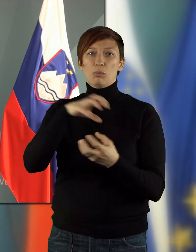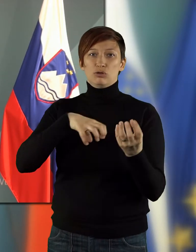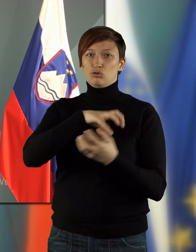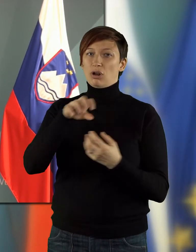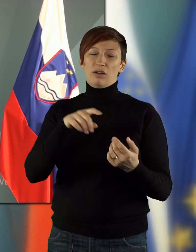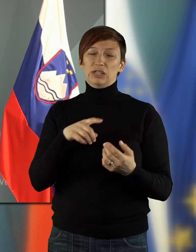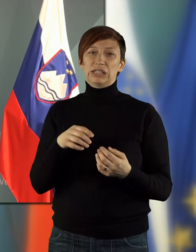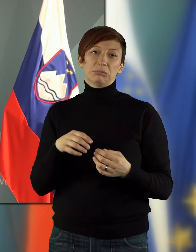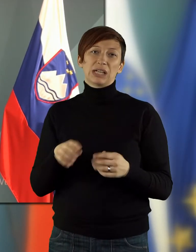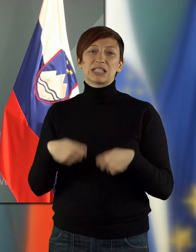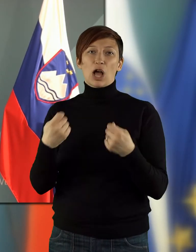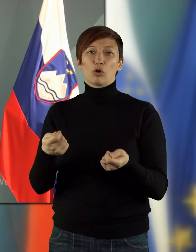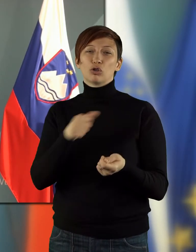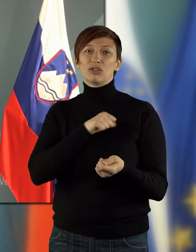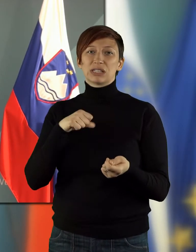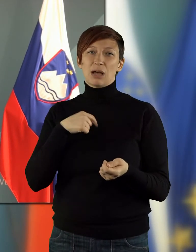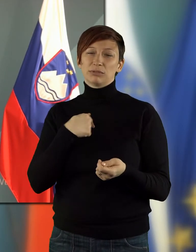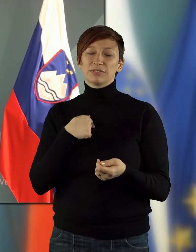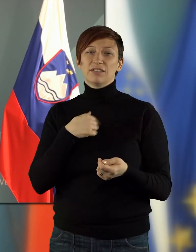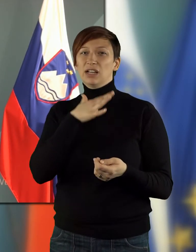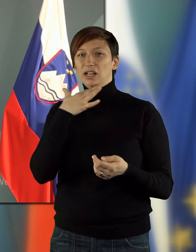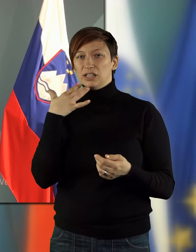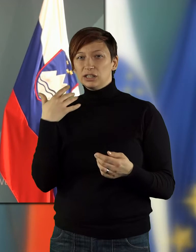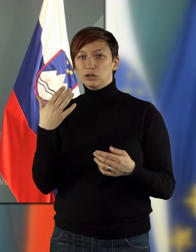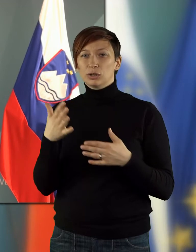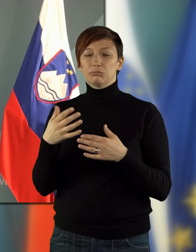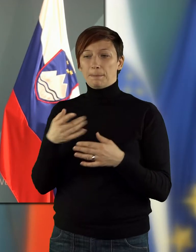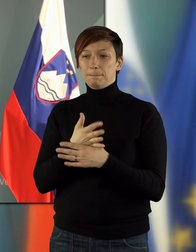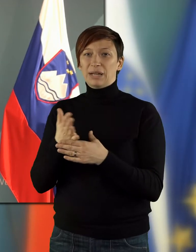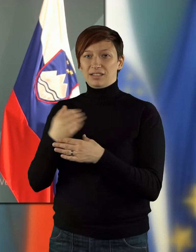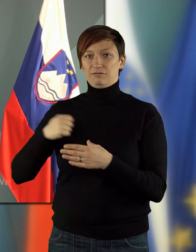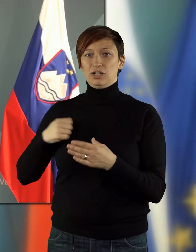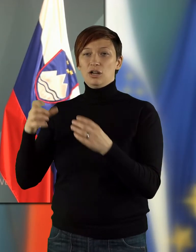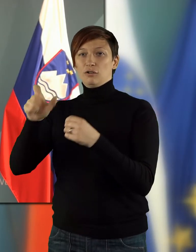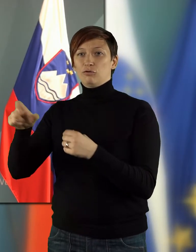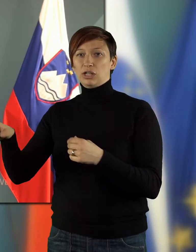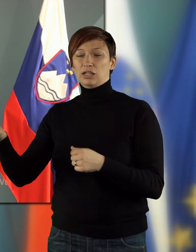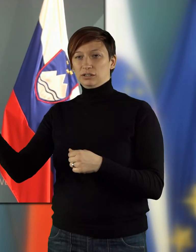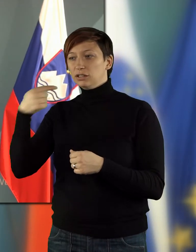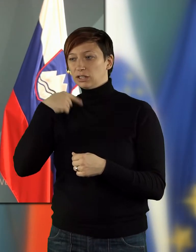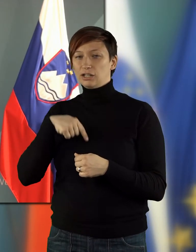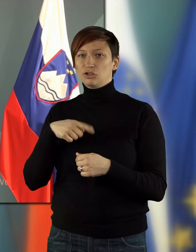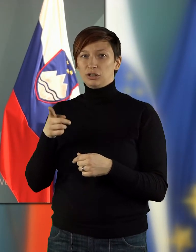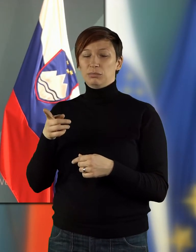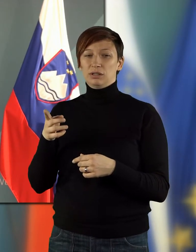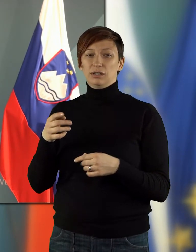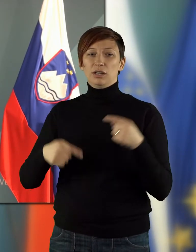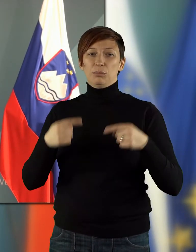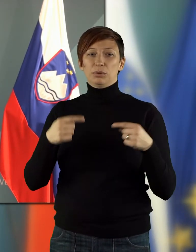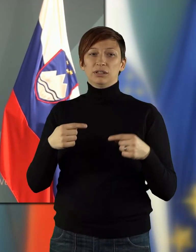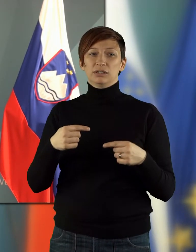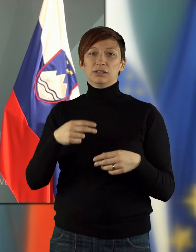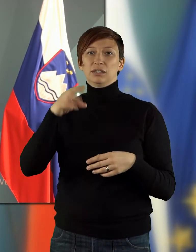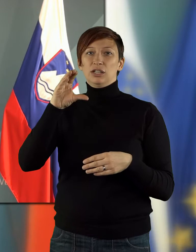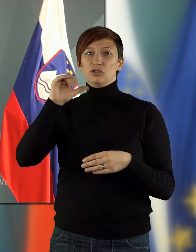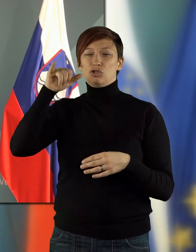kakršnokoli drugačno vmešavanje. Zagotovo sama se veliko krat giblem med vojaki, sami mi rečejo tisti, ki imajo po